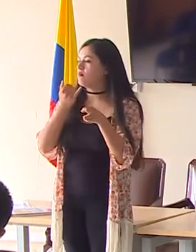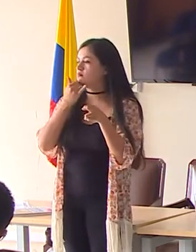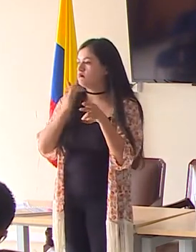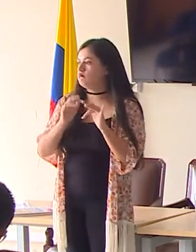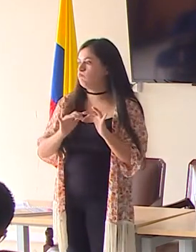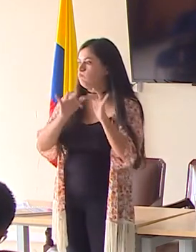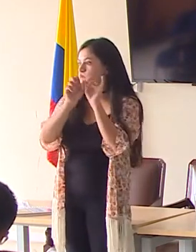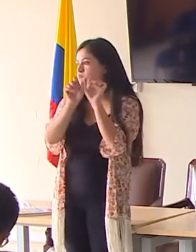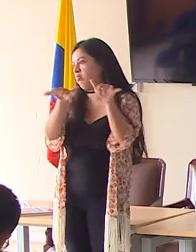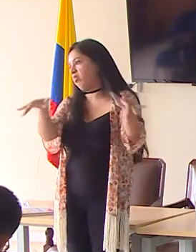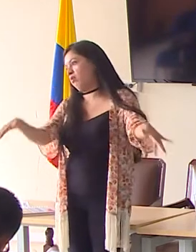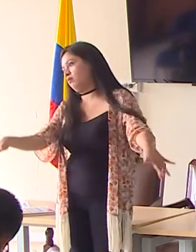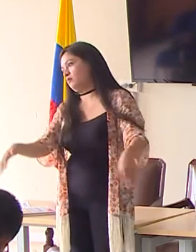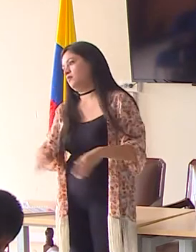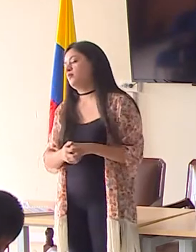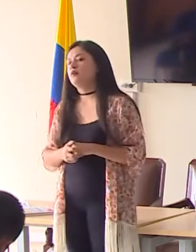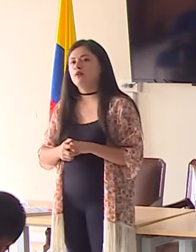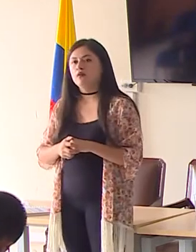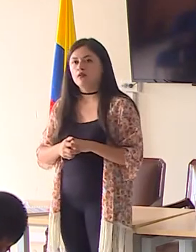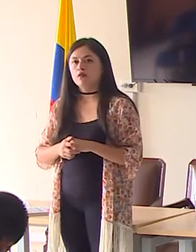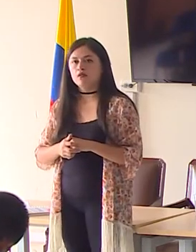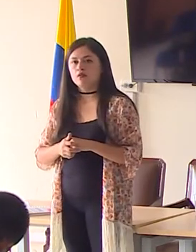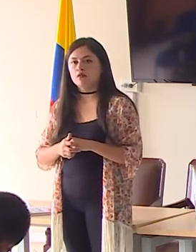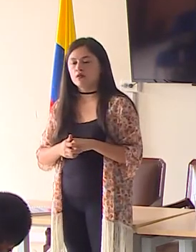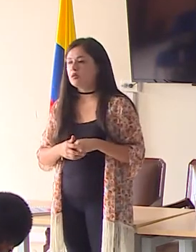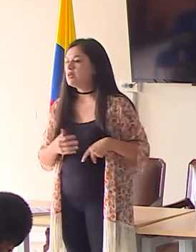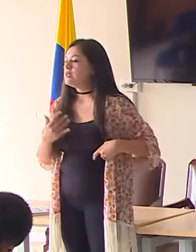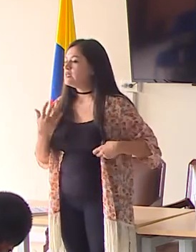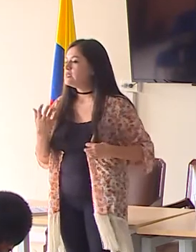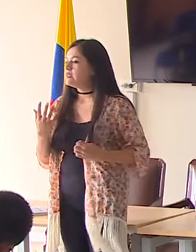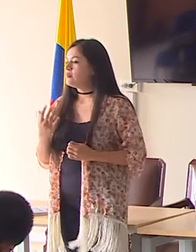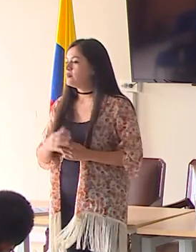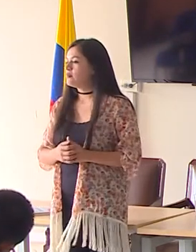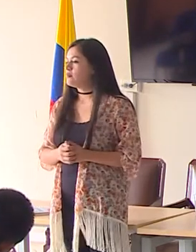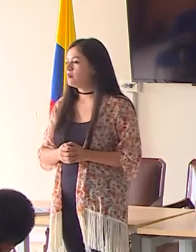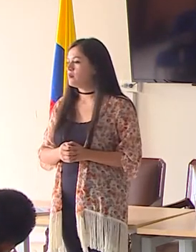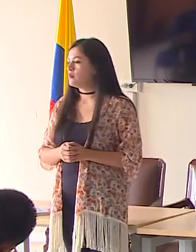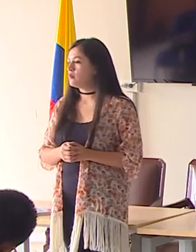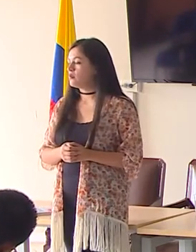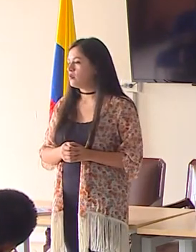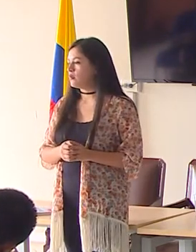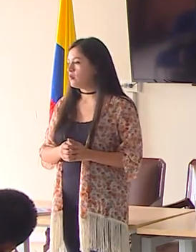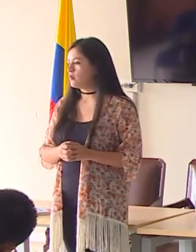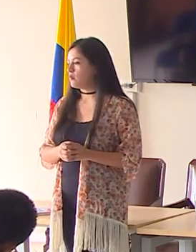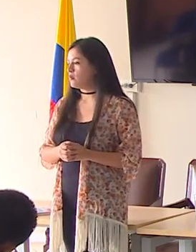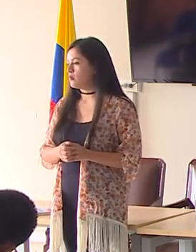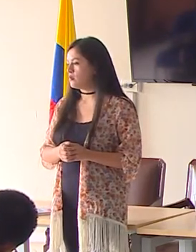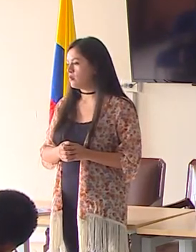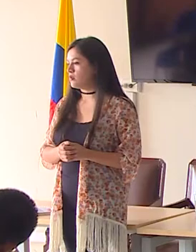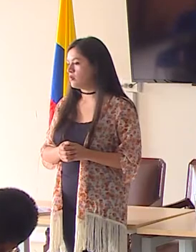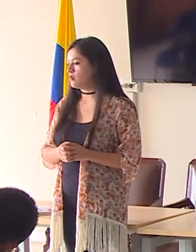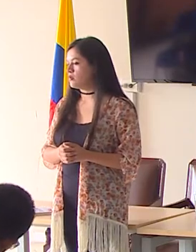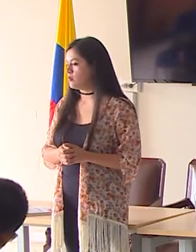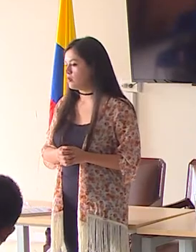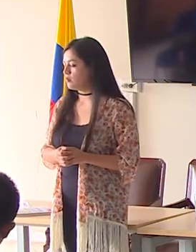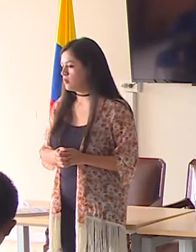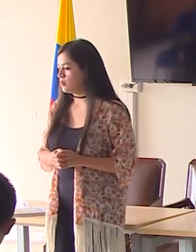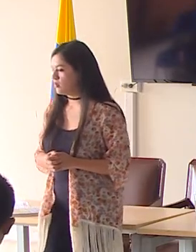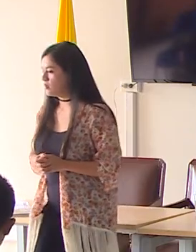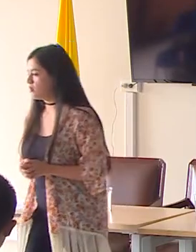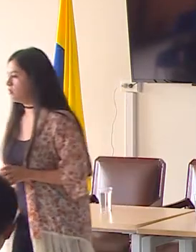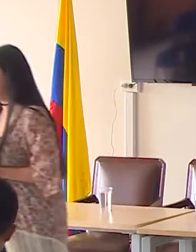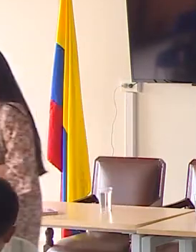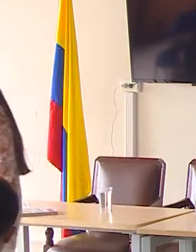me puede tener como a detallar cada momento pero un poco para tener una idea de cómo de dónde venimos y hacia dónde va el desarrollo